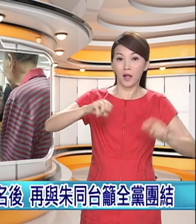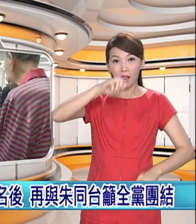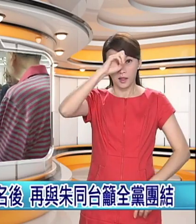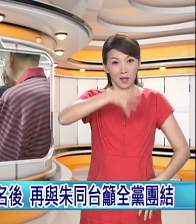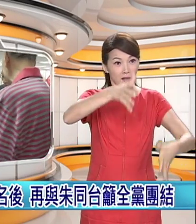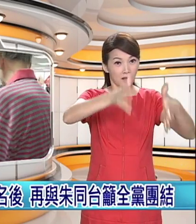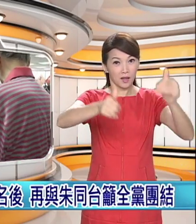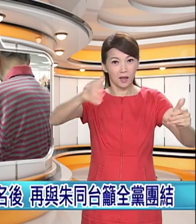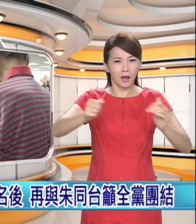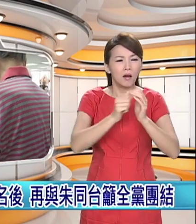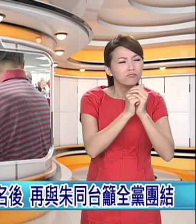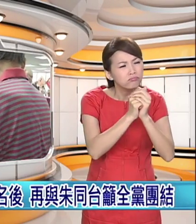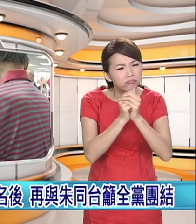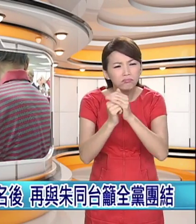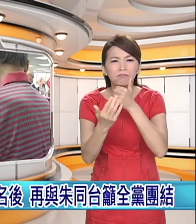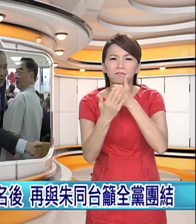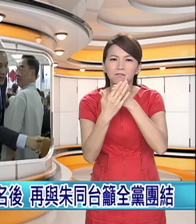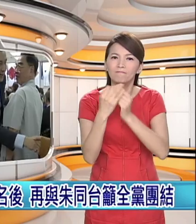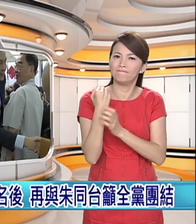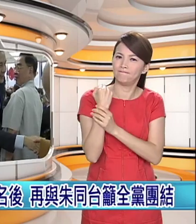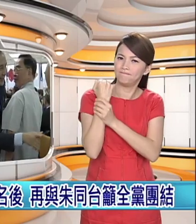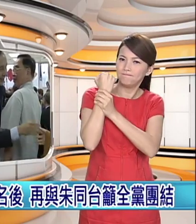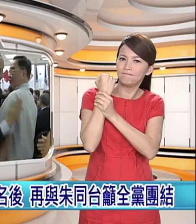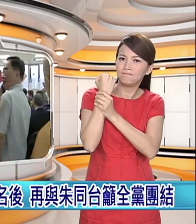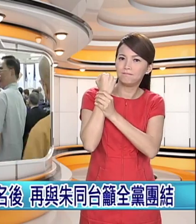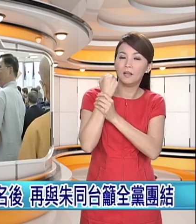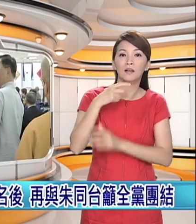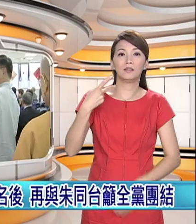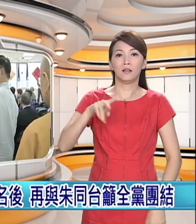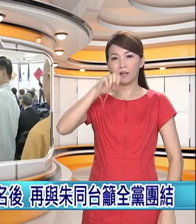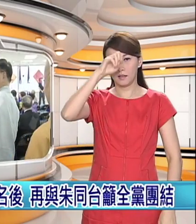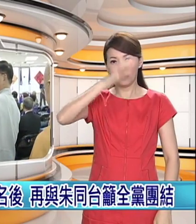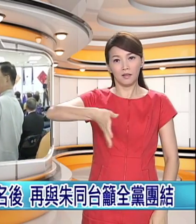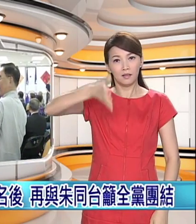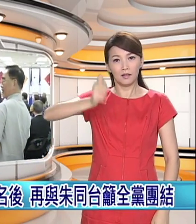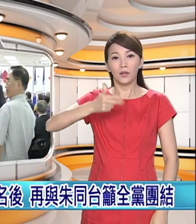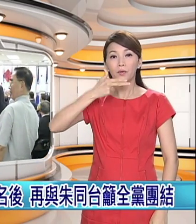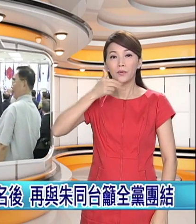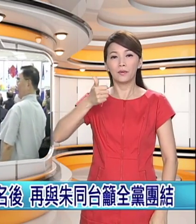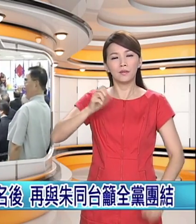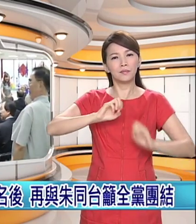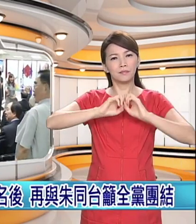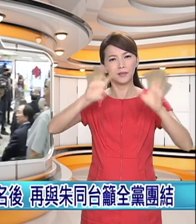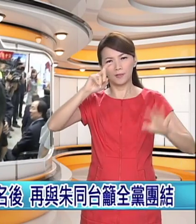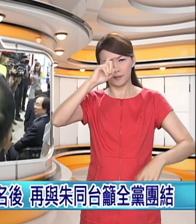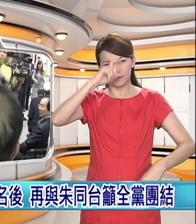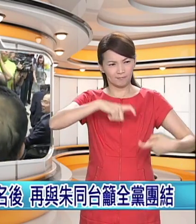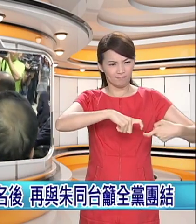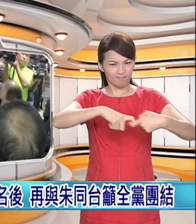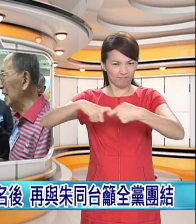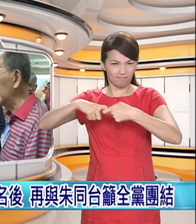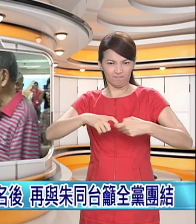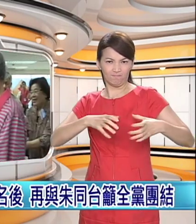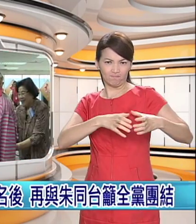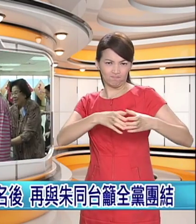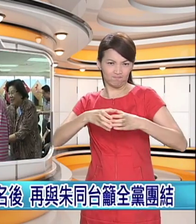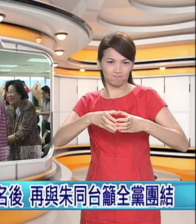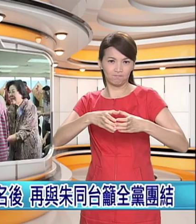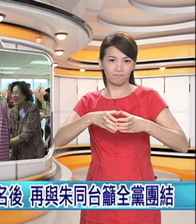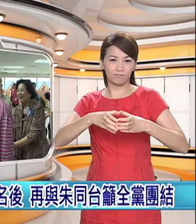柱向党内大佬恳托支持，而党主席朱立伦也呼吁全党